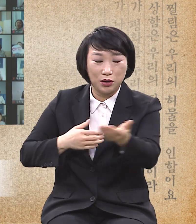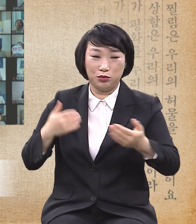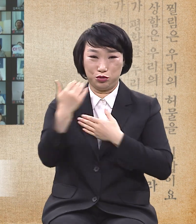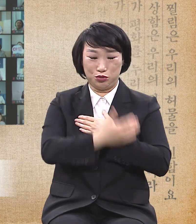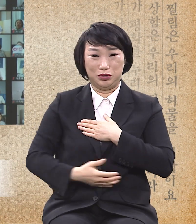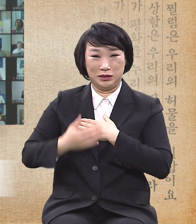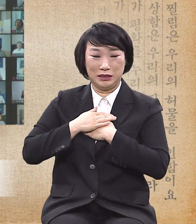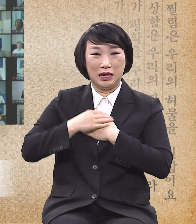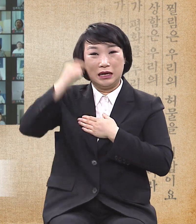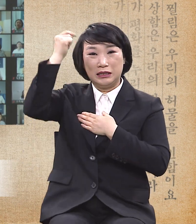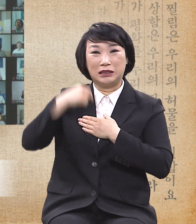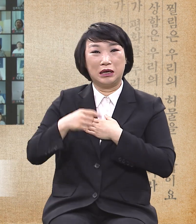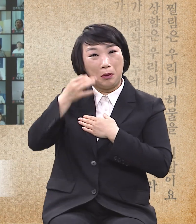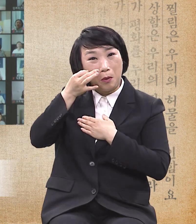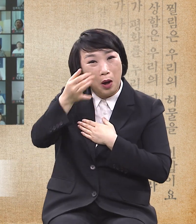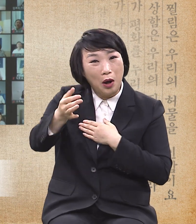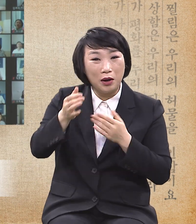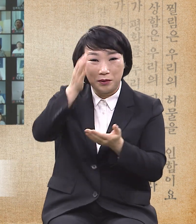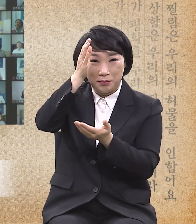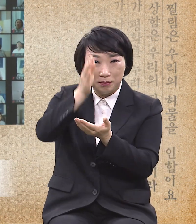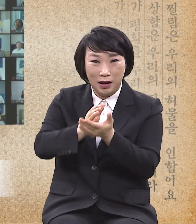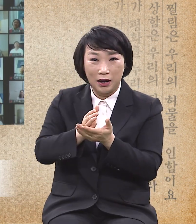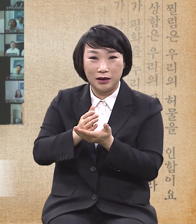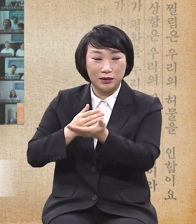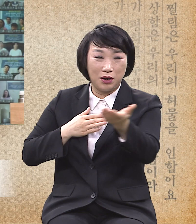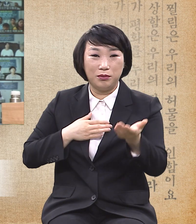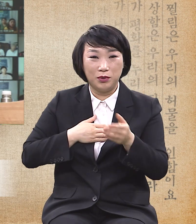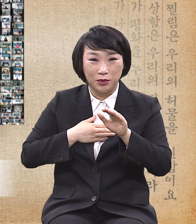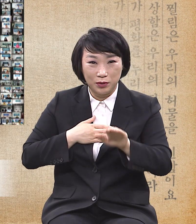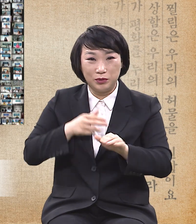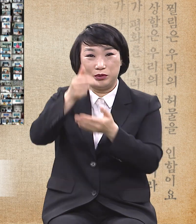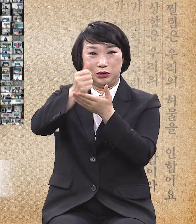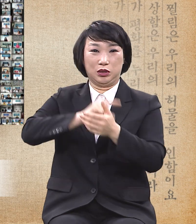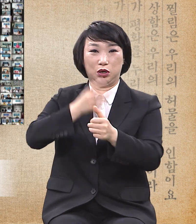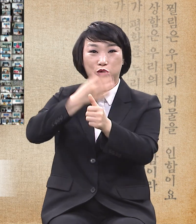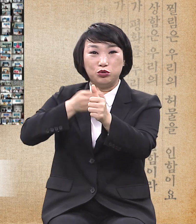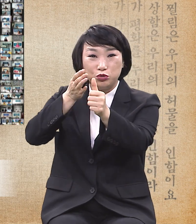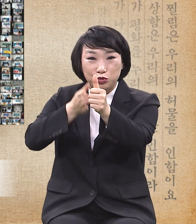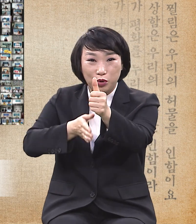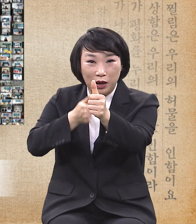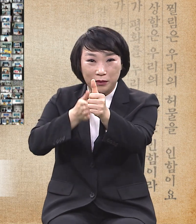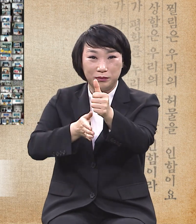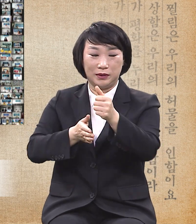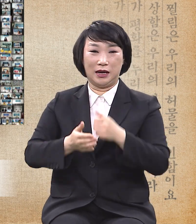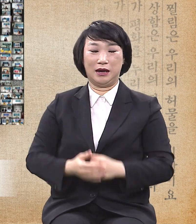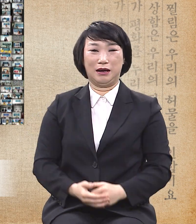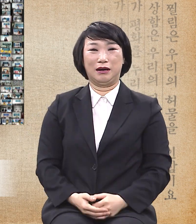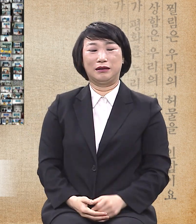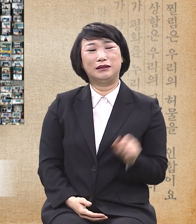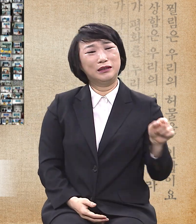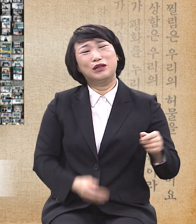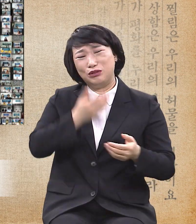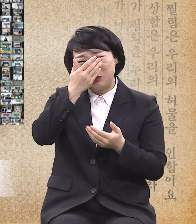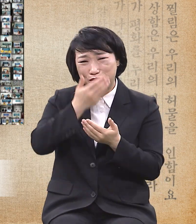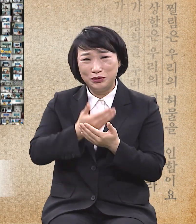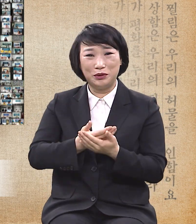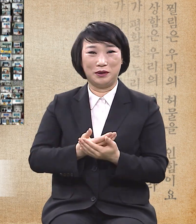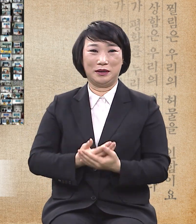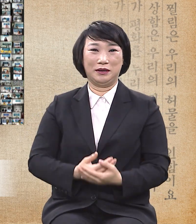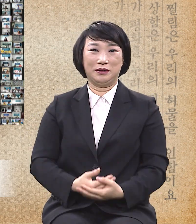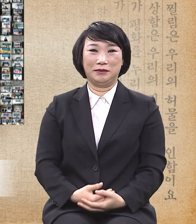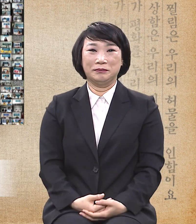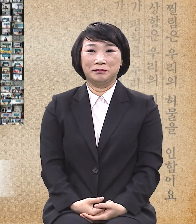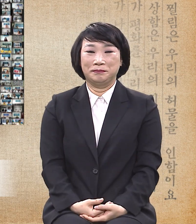육신의 감각으로 나타내는 자 없기를 주님의 이름으로 축원합니다. 얼마나 중요한 것이냐 이